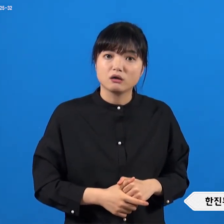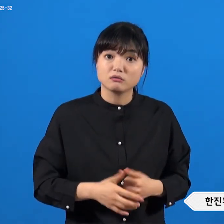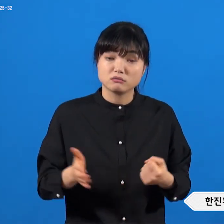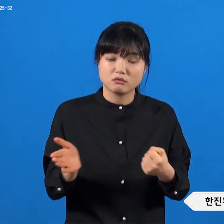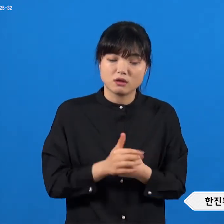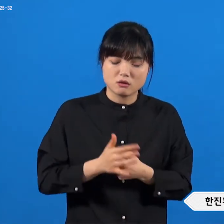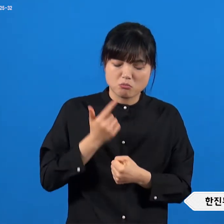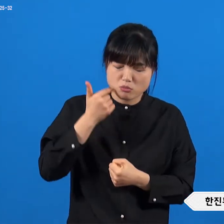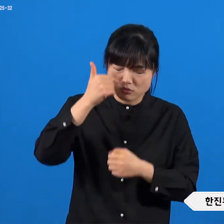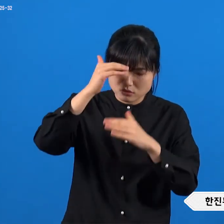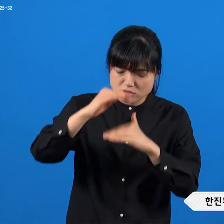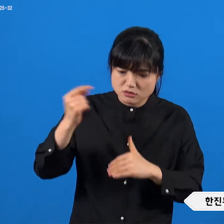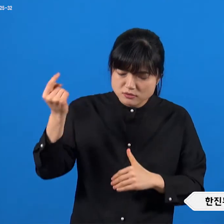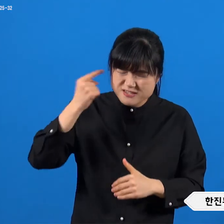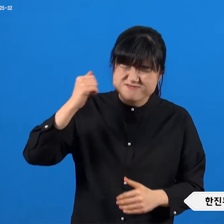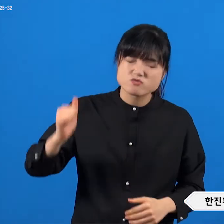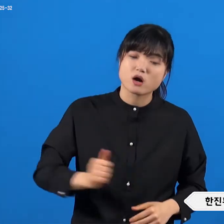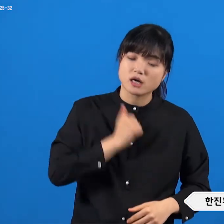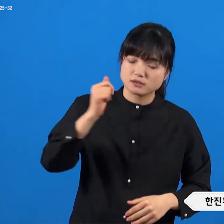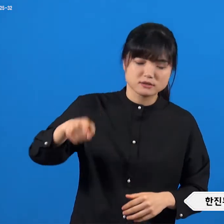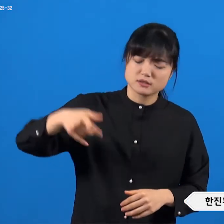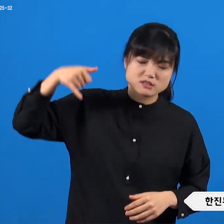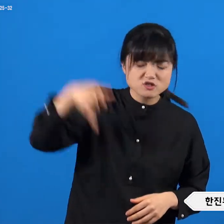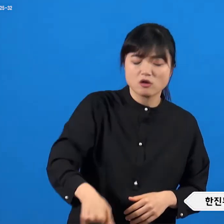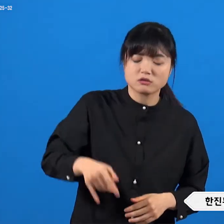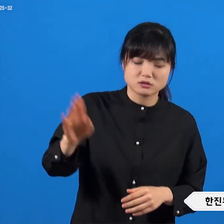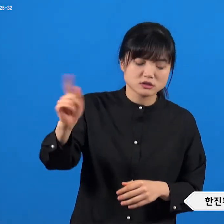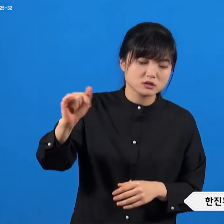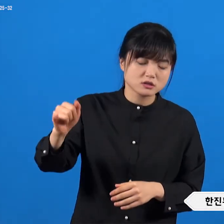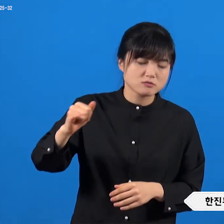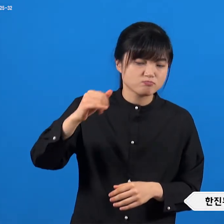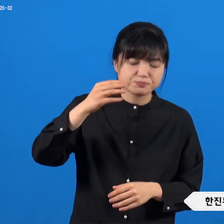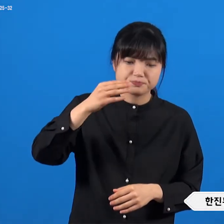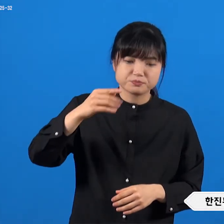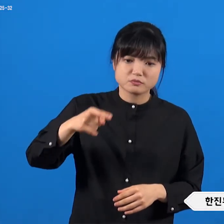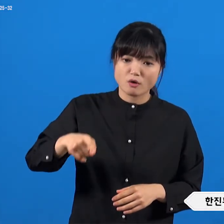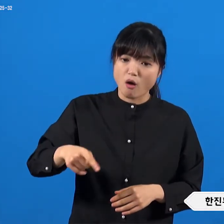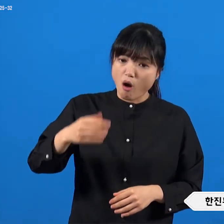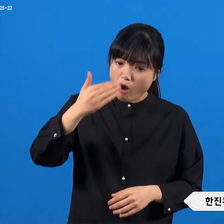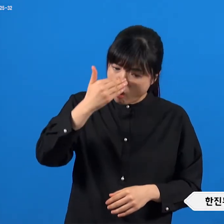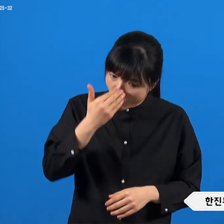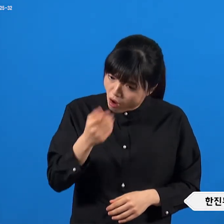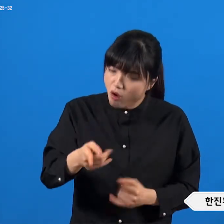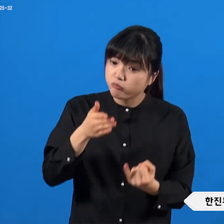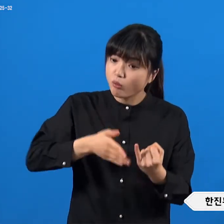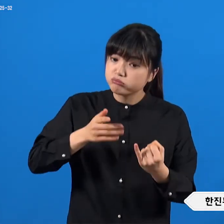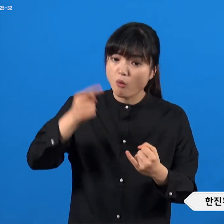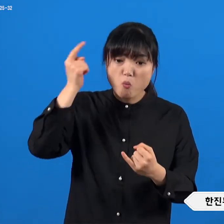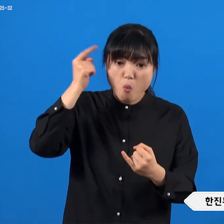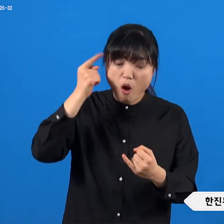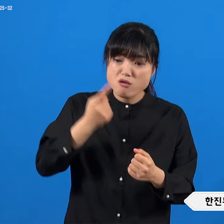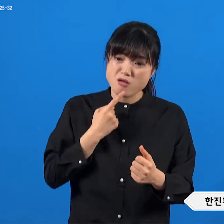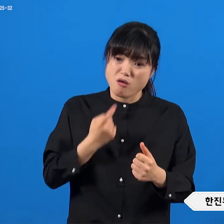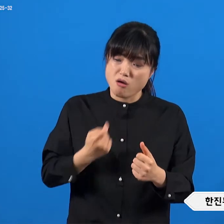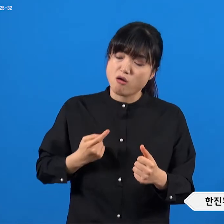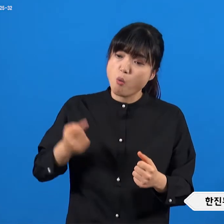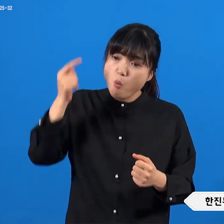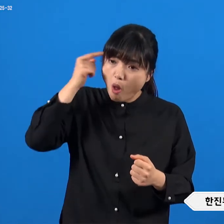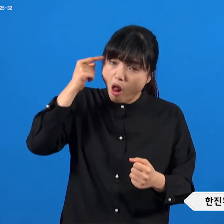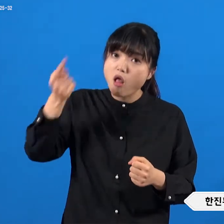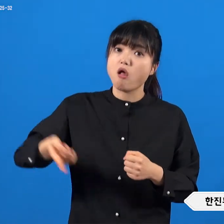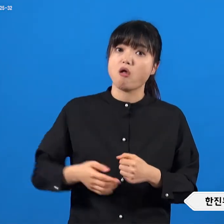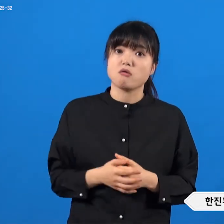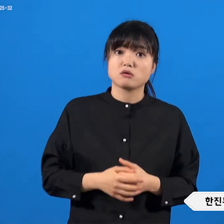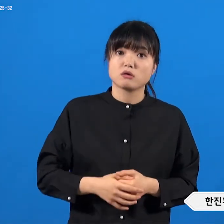제가 그런 전화 오거든 받지 말고 그냥 끊어버리라고 했습니다. 어떻게 순진한 양떼를 그런 식으로 협박을 할